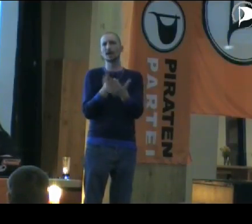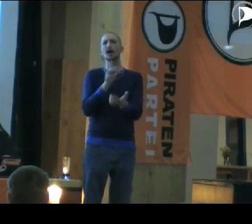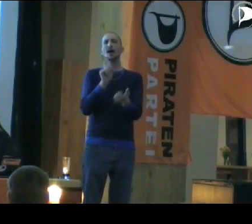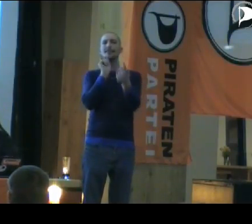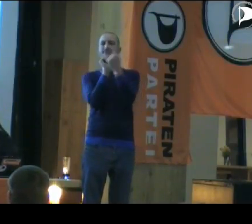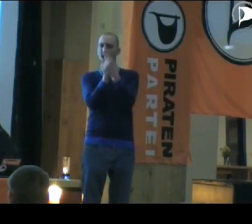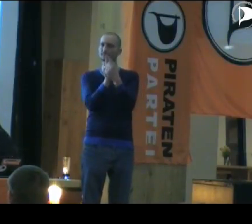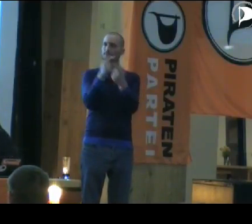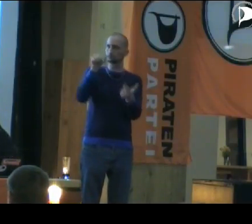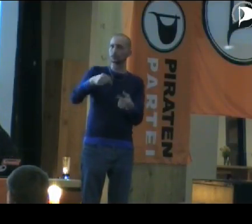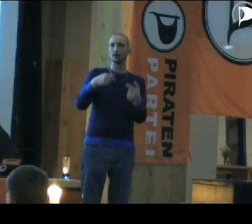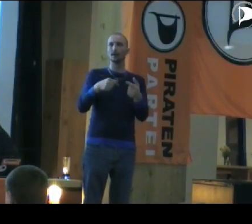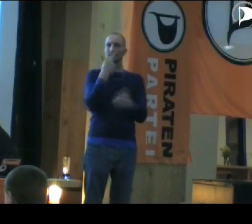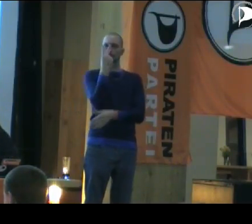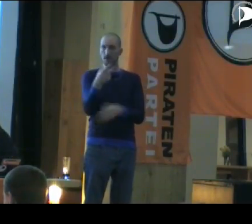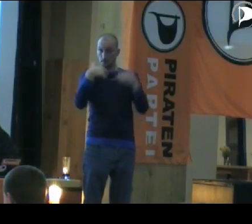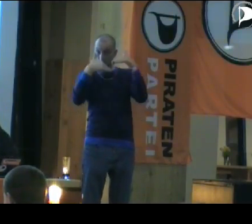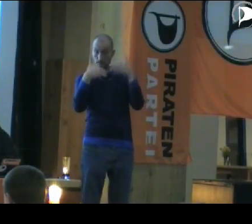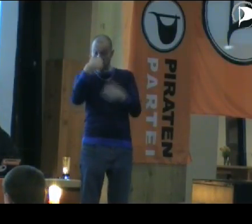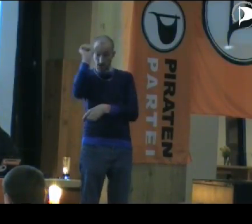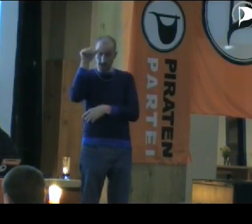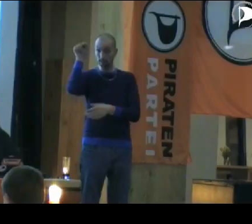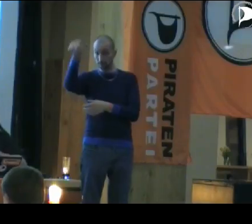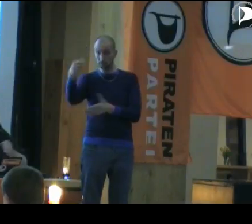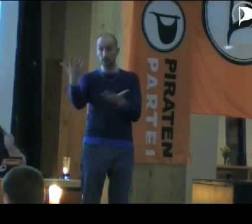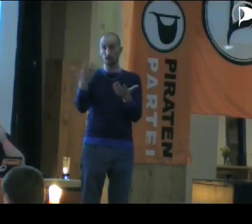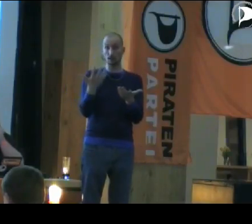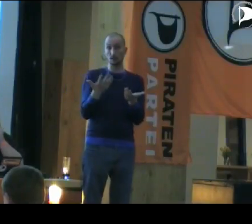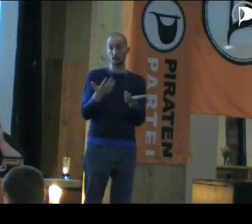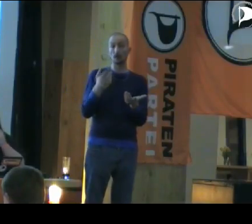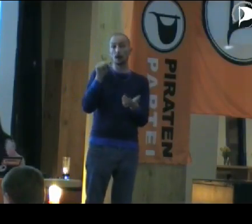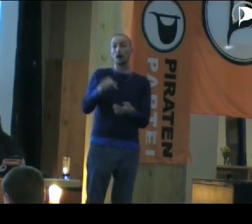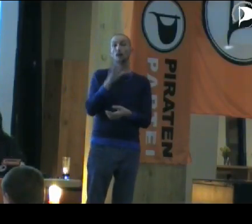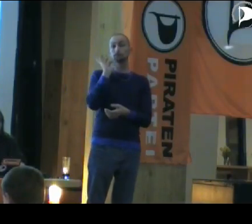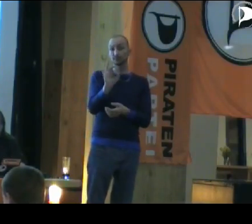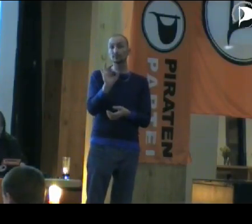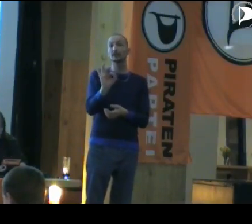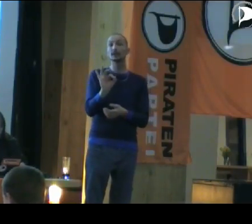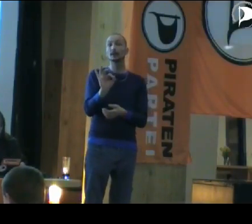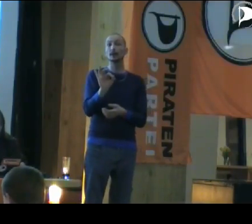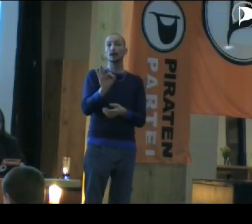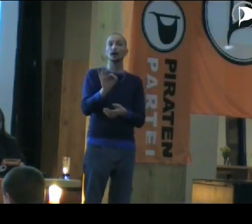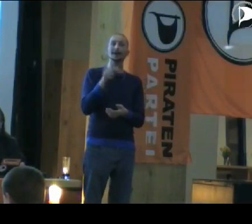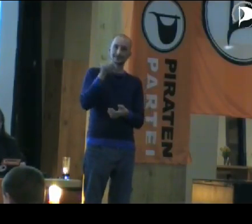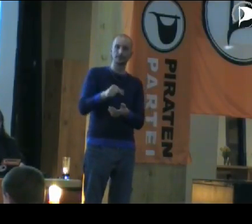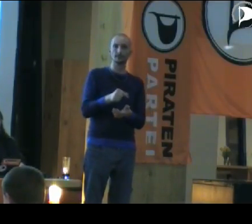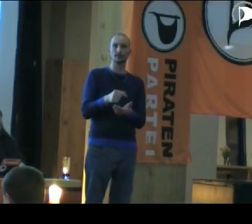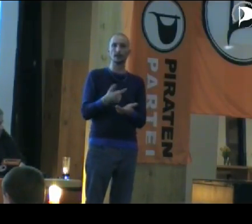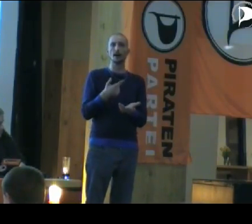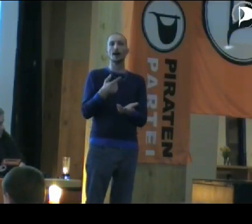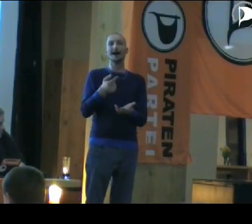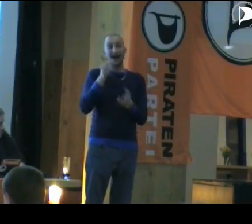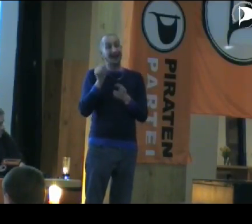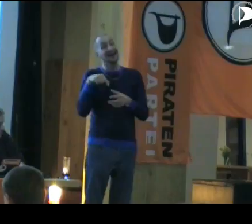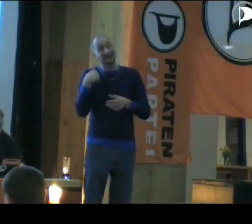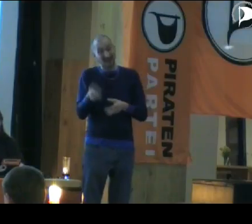funktioniert die museen das ist eigentlich ganz wertvollen bis hin zu aber wenn damit richtig da bitte auch mit